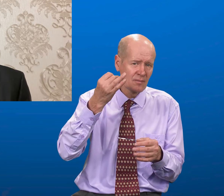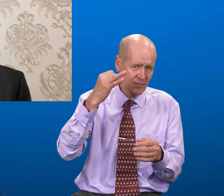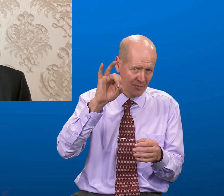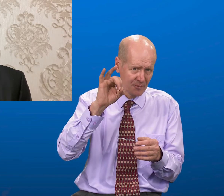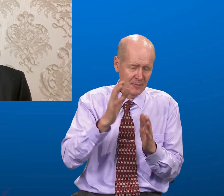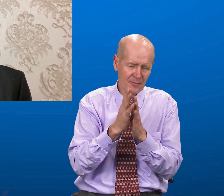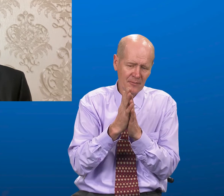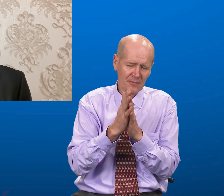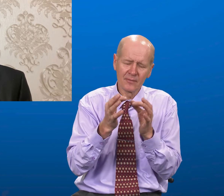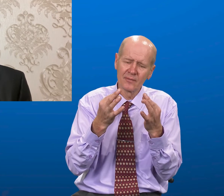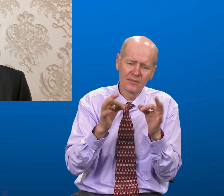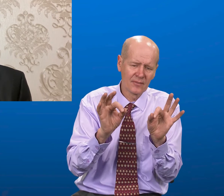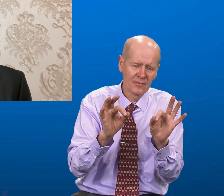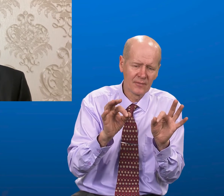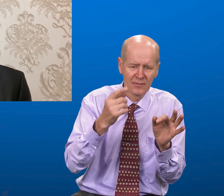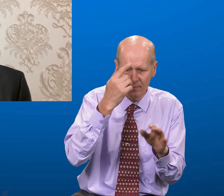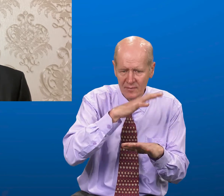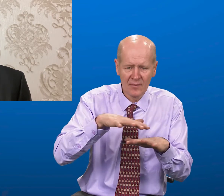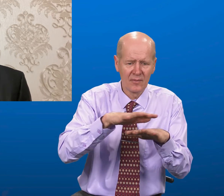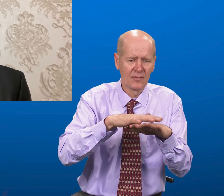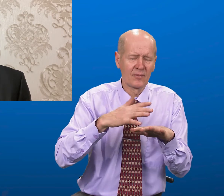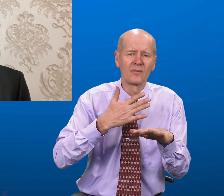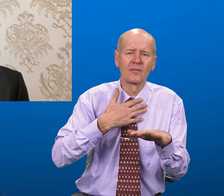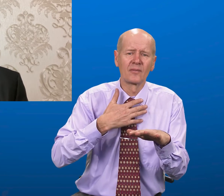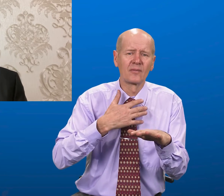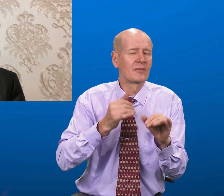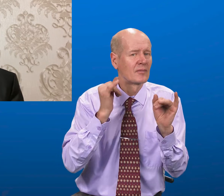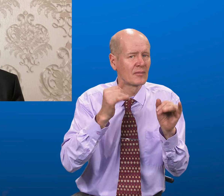богослужения и освободить их из рабства.